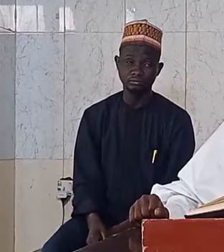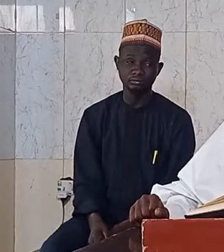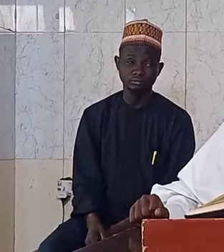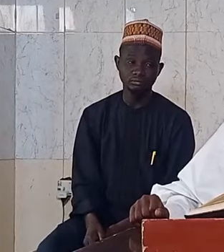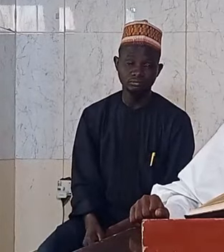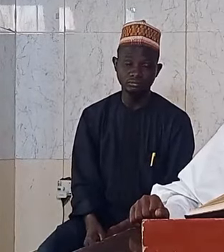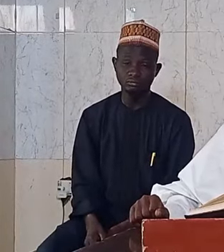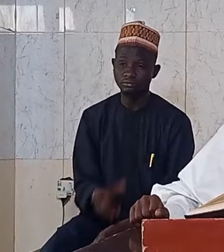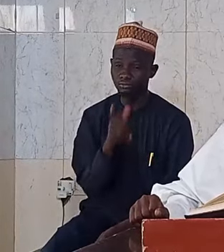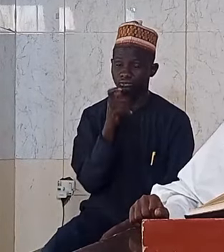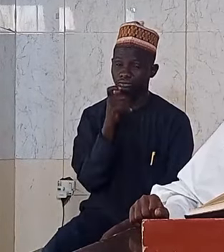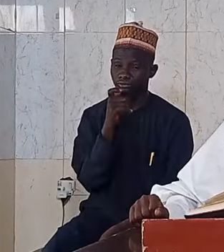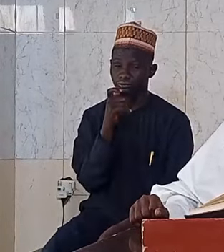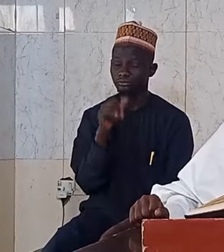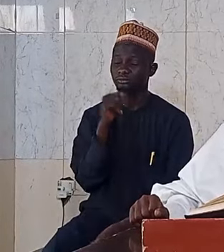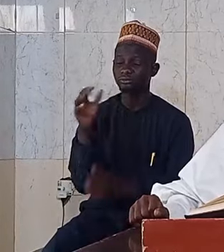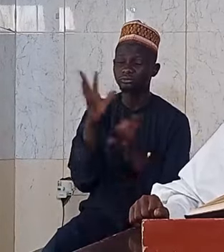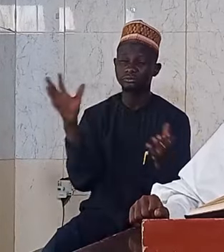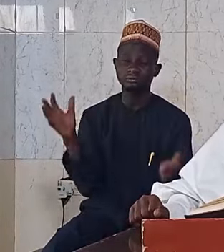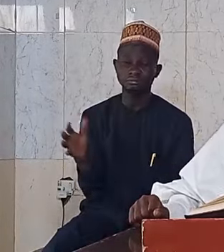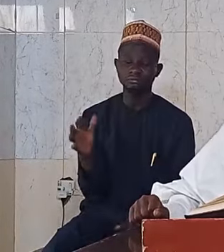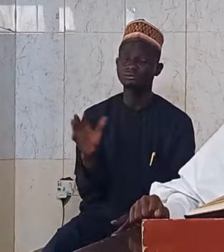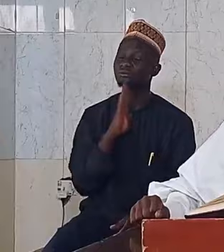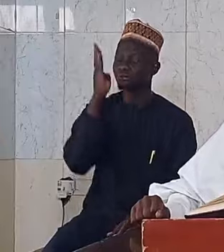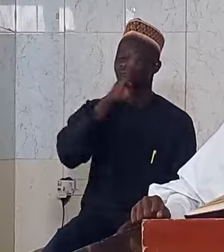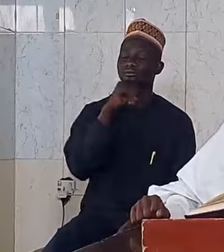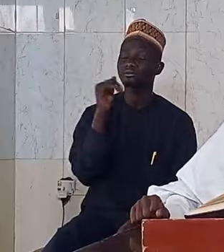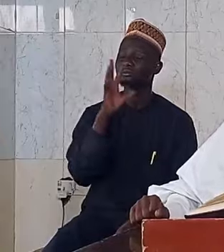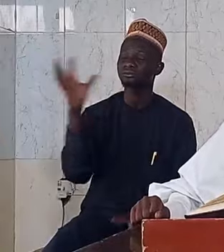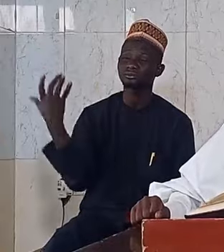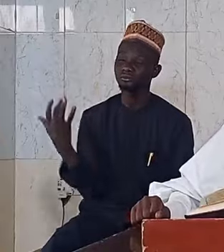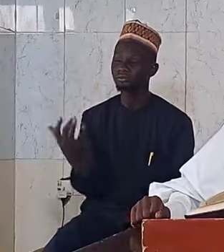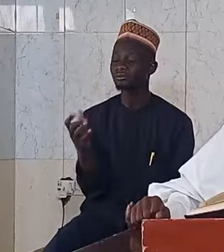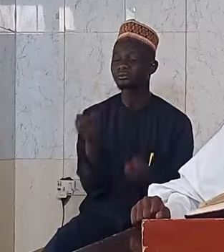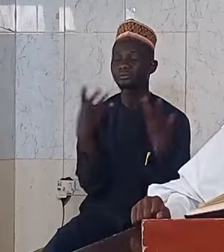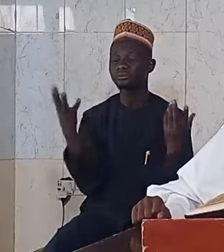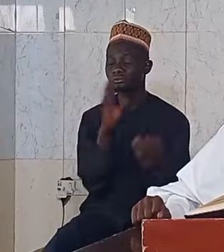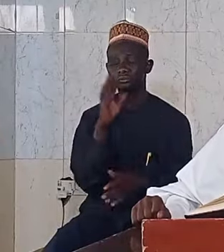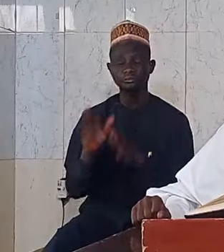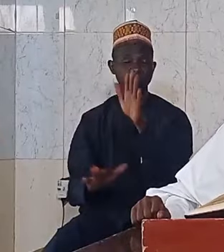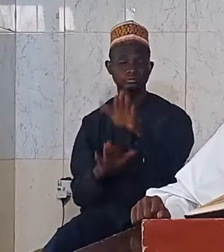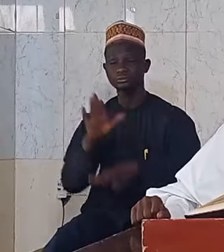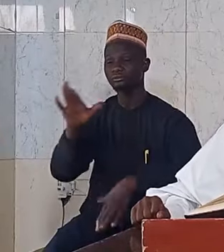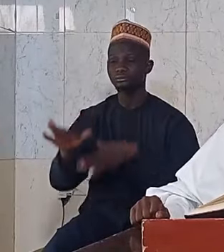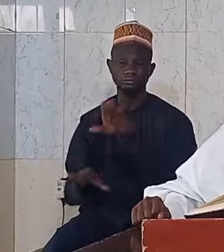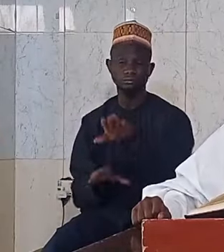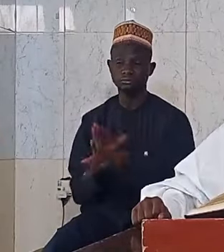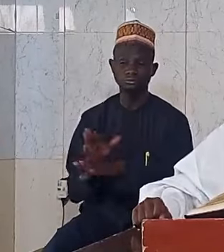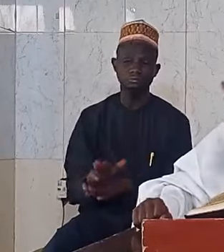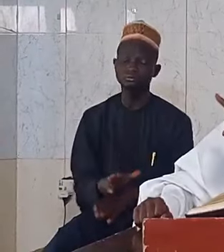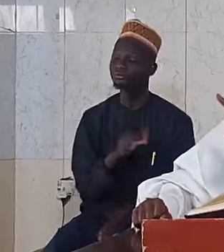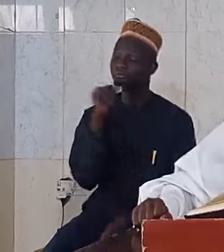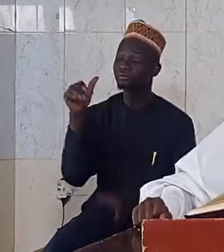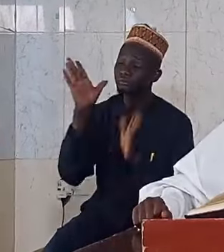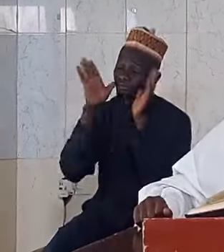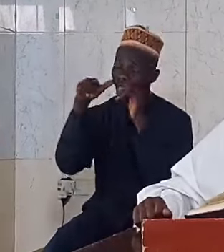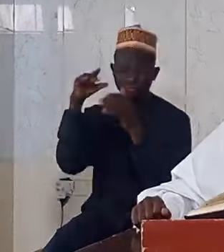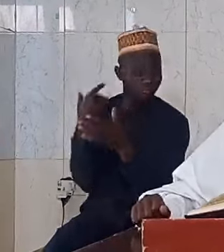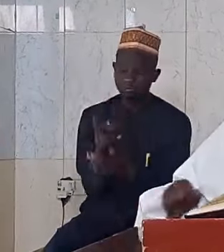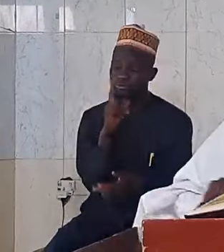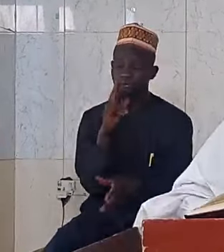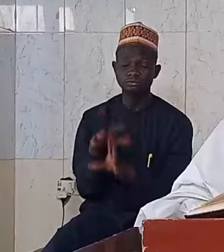masu doki ba su da yawa masu raƙumi ma ba su da yawa mafi yawan su a kafa suke su kuma wadancan duk mahaya